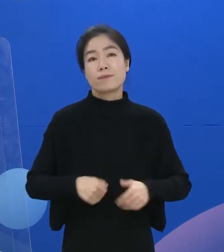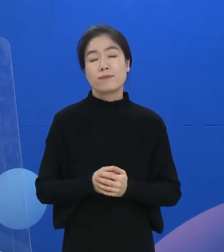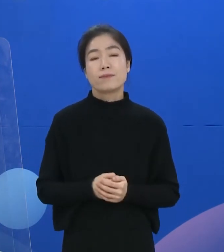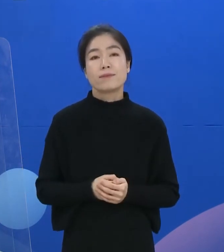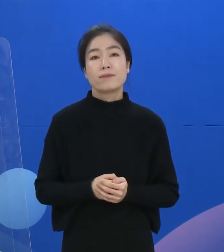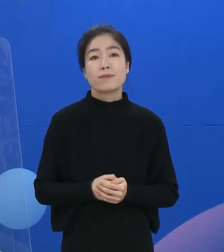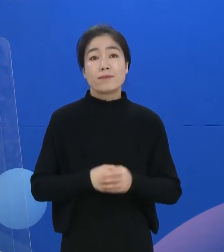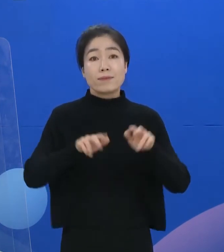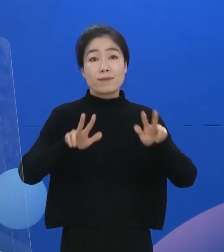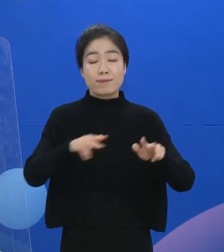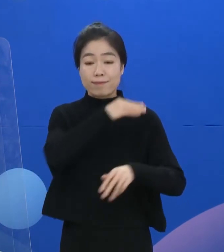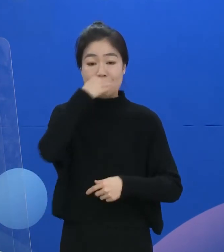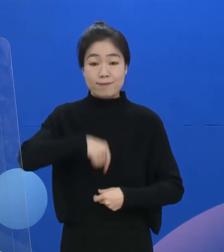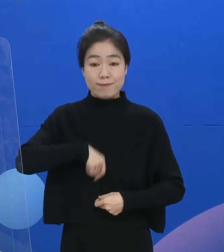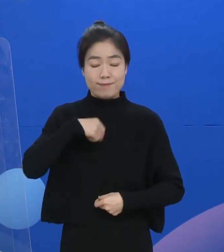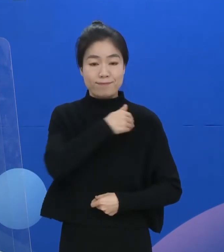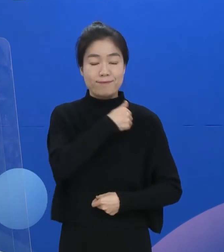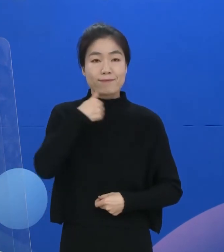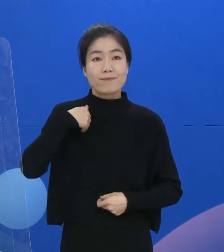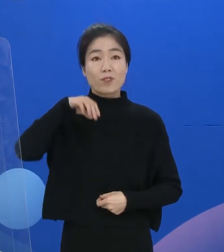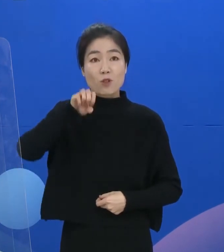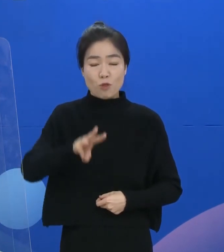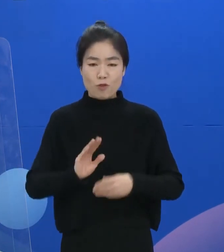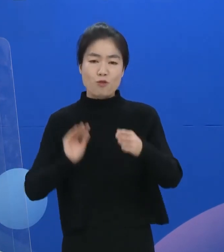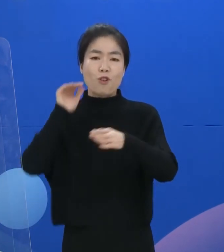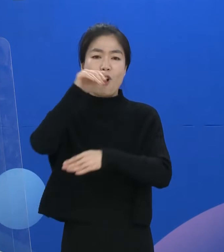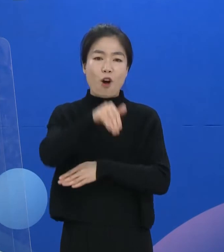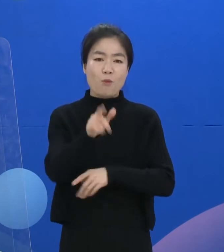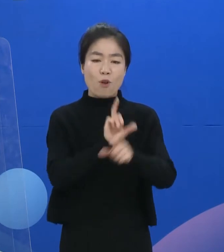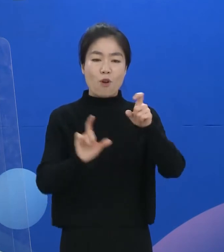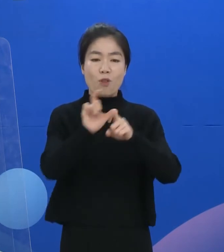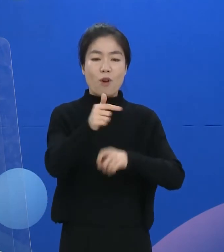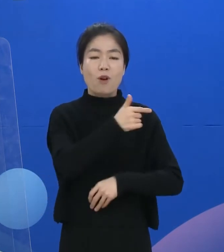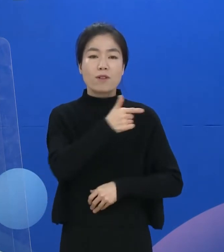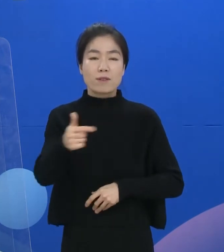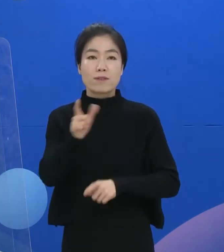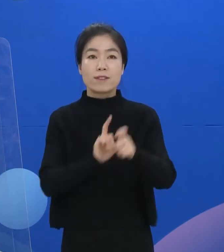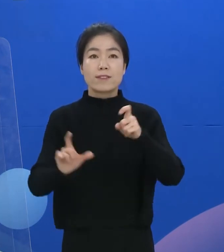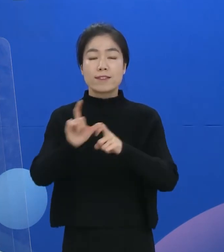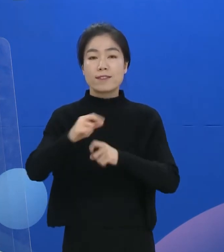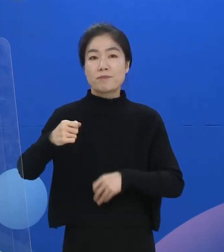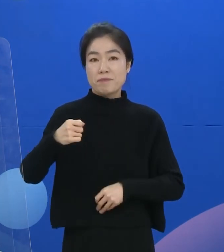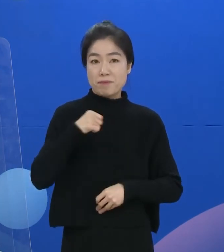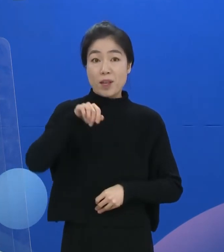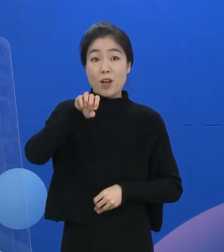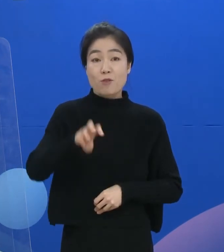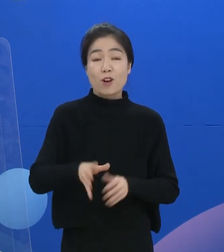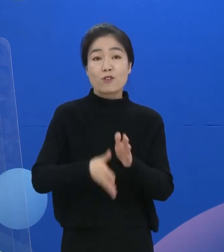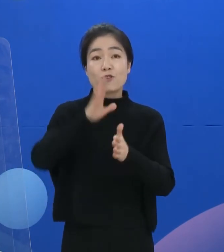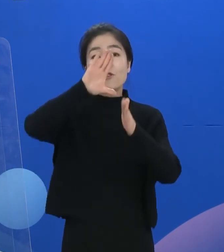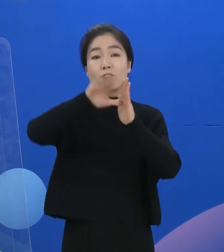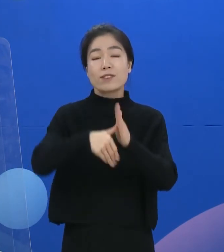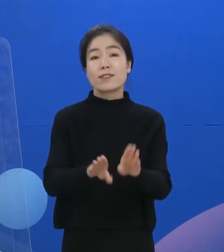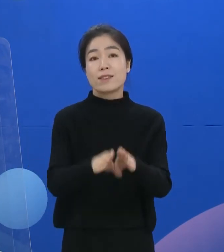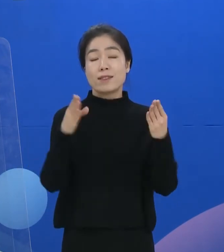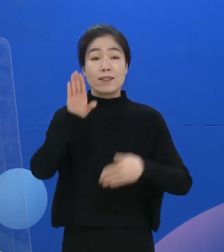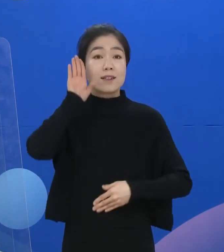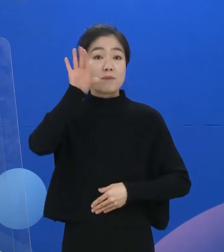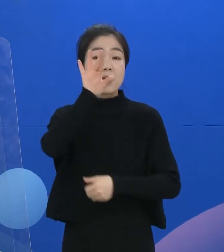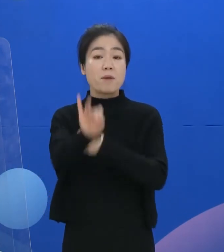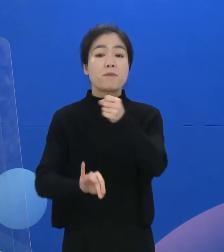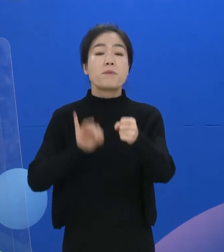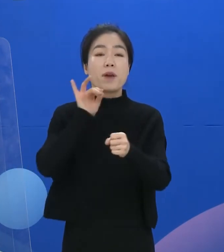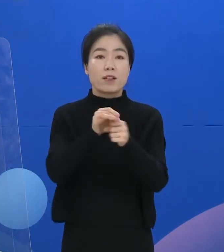수 없도록 광주에 대체어 나를 이끌어 내야 합니다 이제 정의롭고 풍요로운 감기를